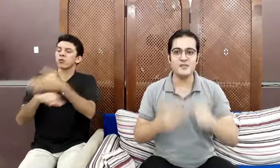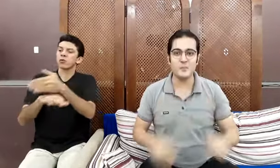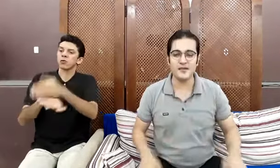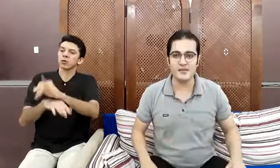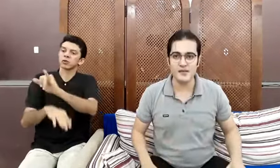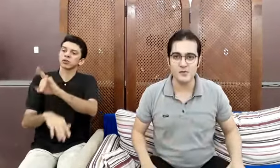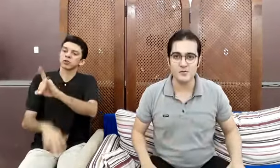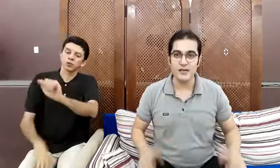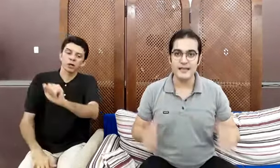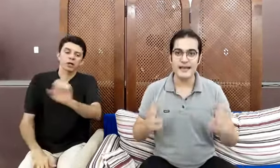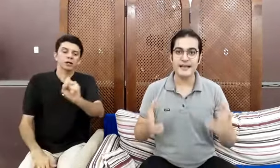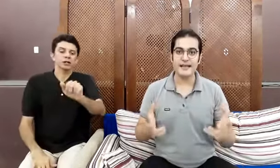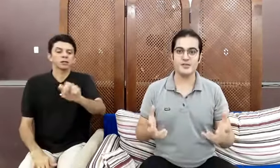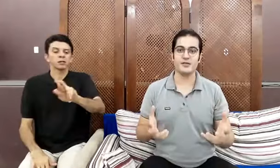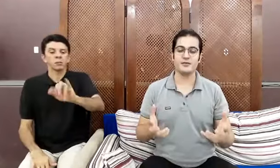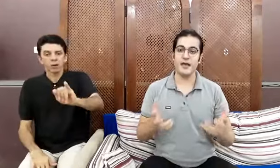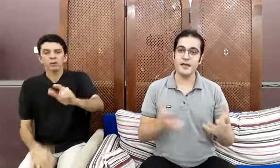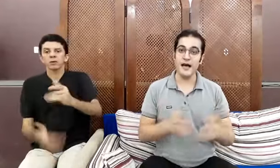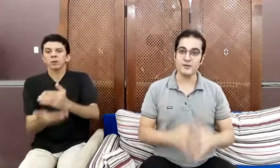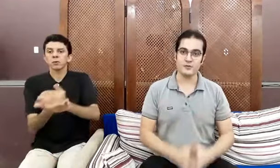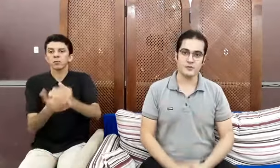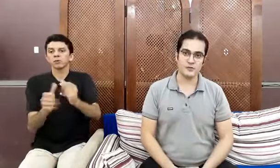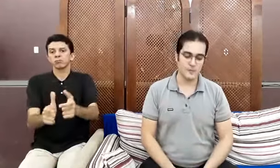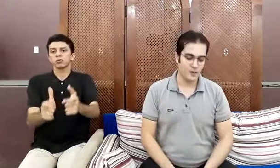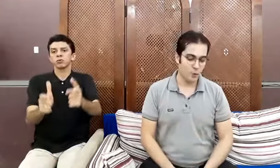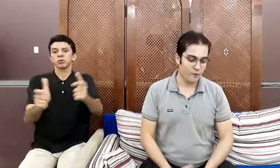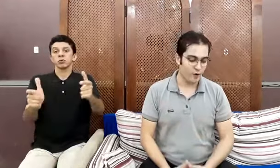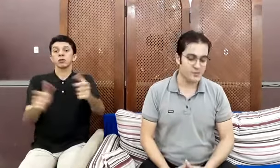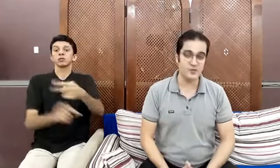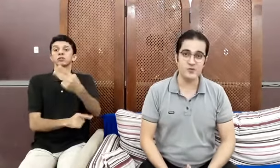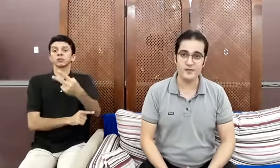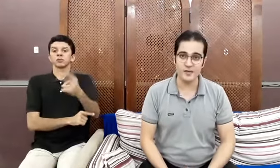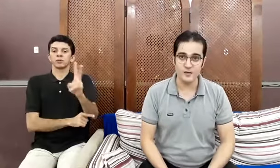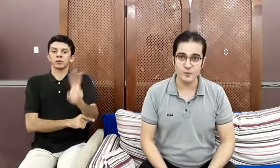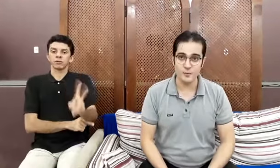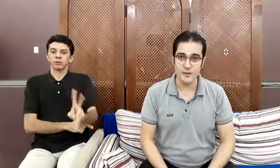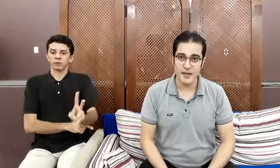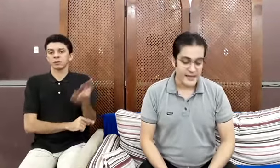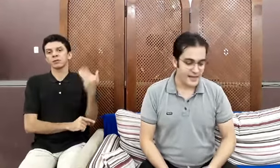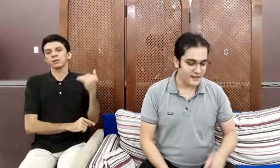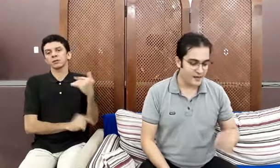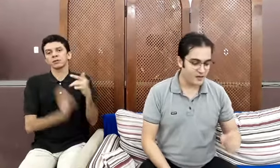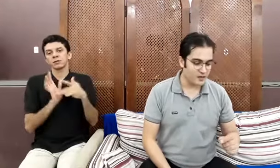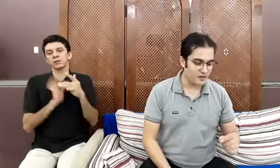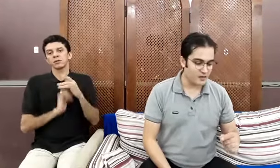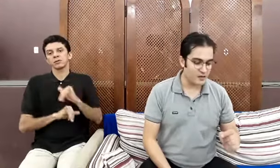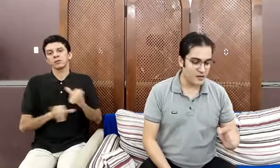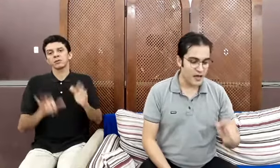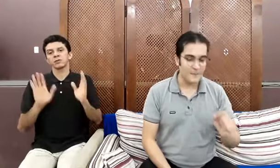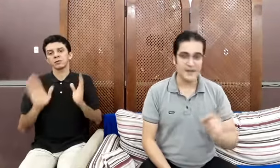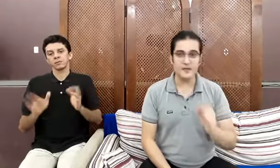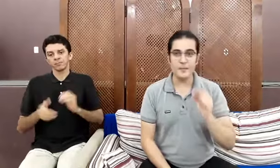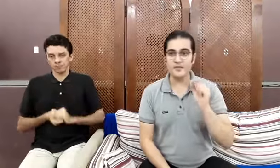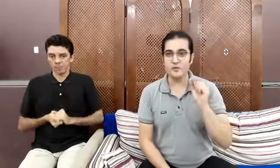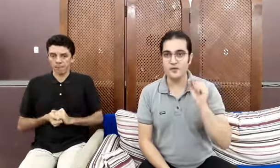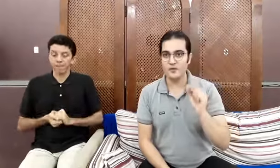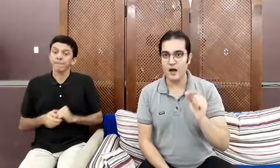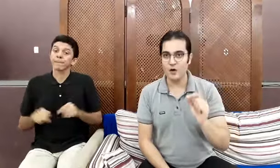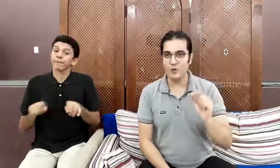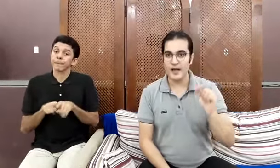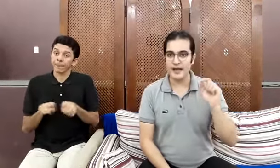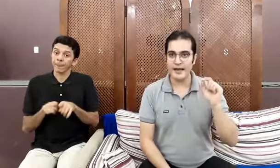de expansão da igreja em Atos, conforme Jesus havia dito. E é interessante que a participação